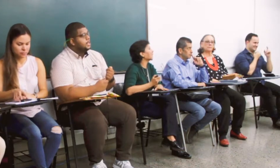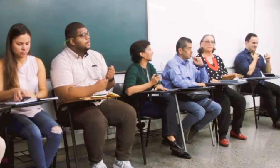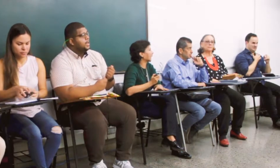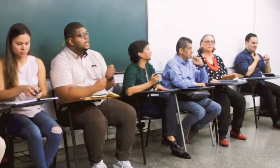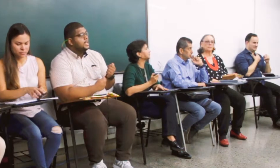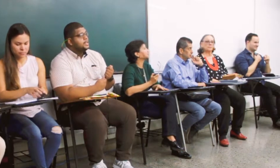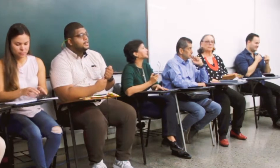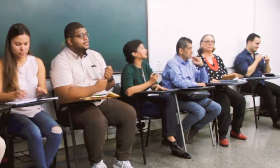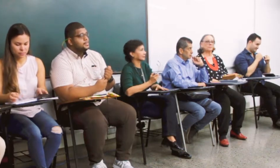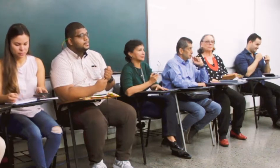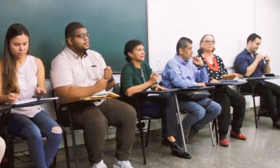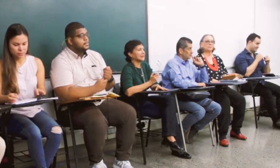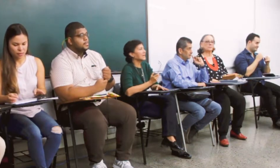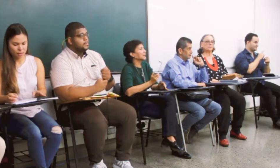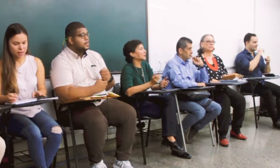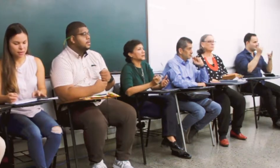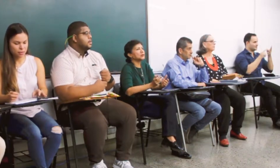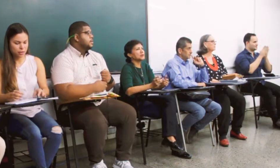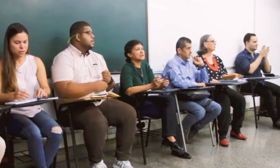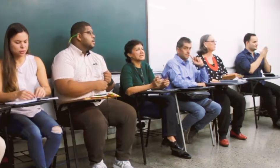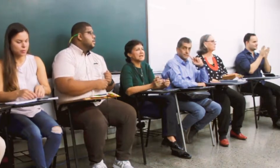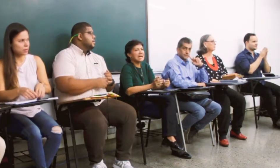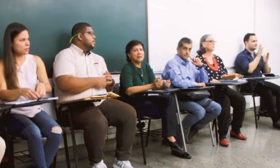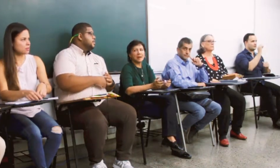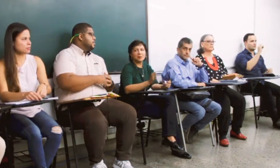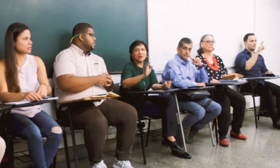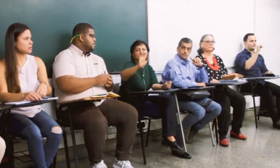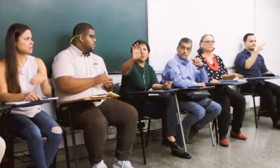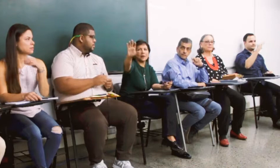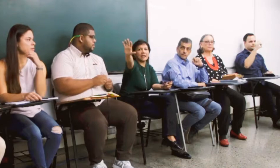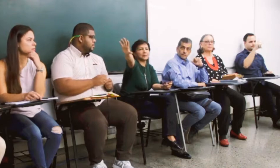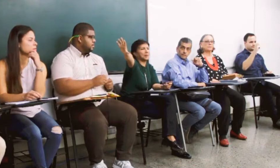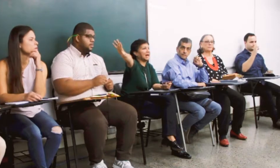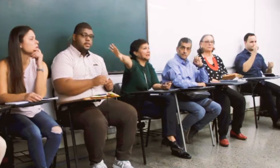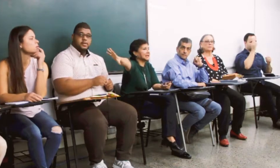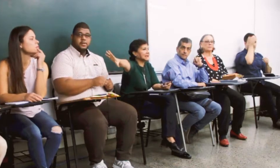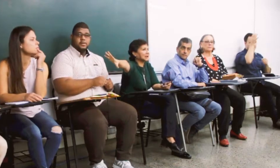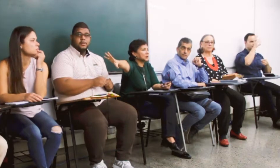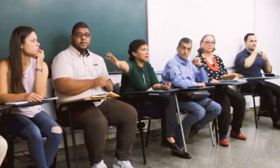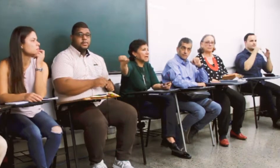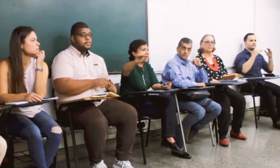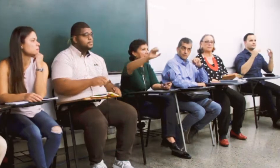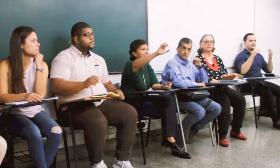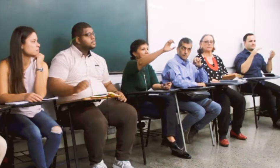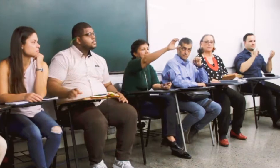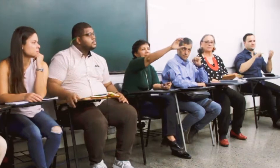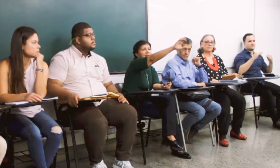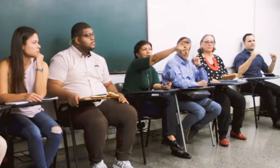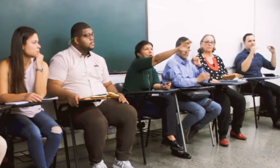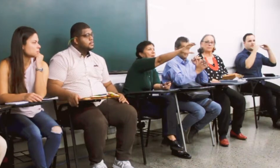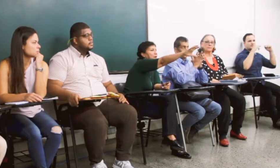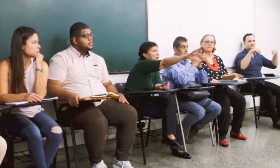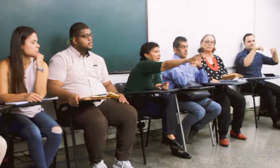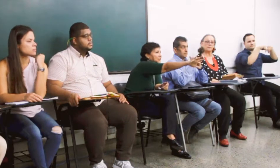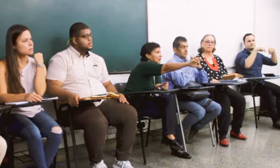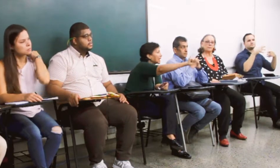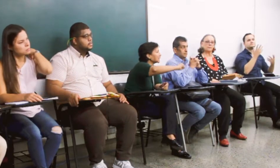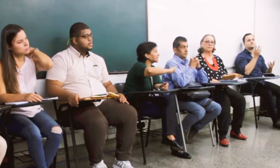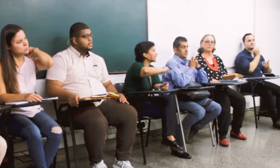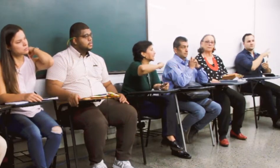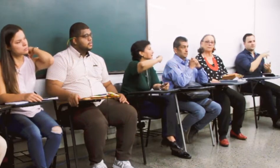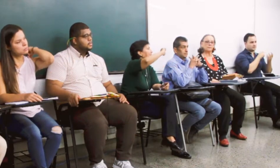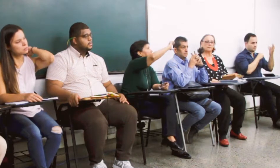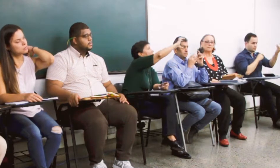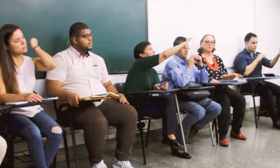Documento de Oracle. Entonces, vamos a proponer plan de desarrollo acá, documento UNESCO en